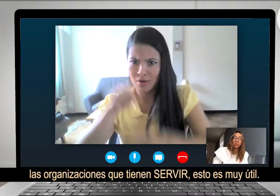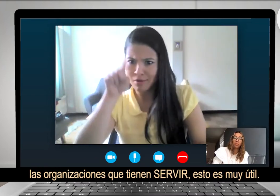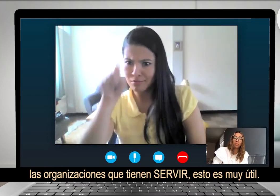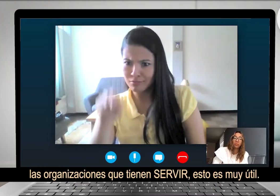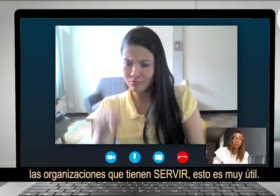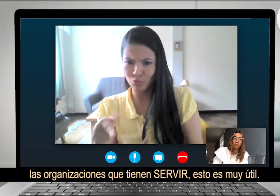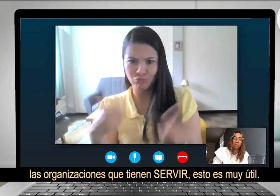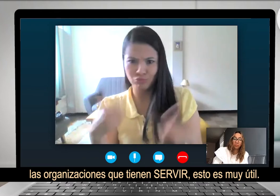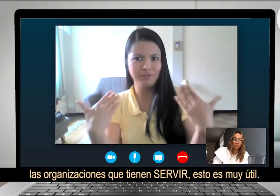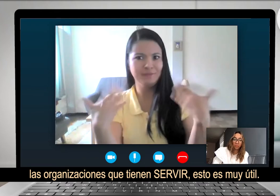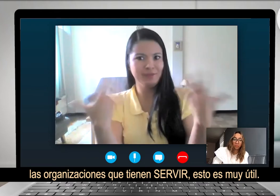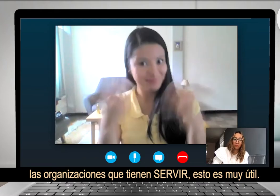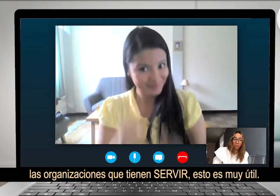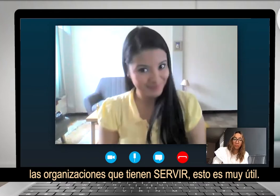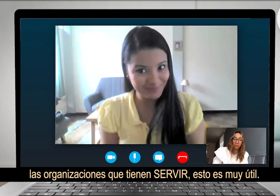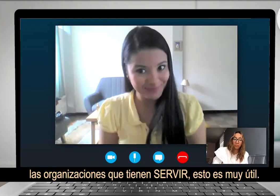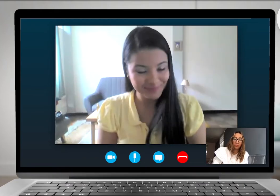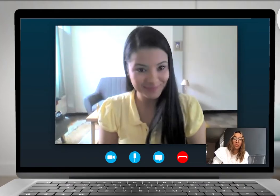útil.